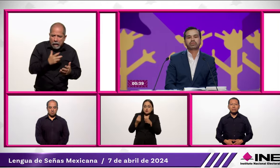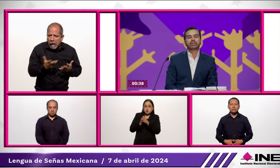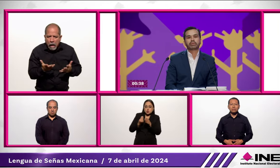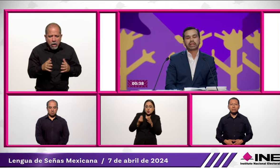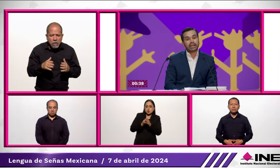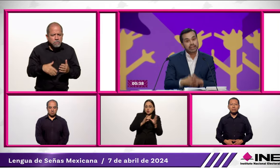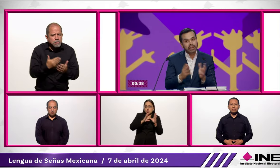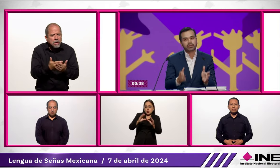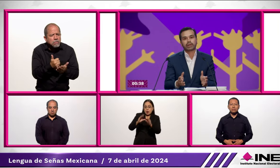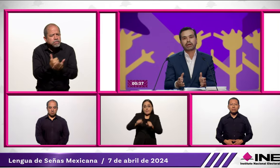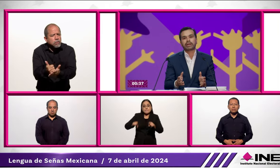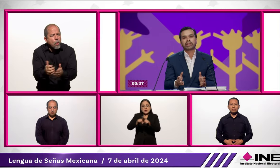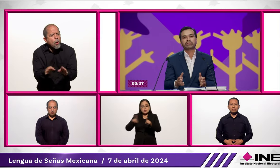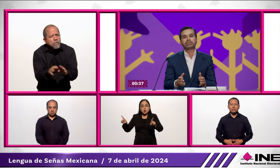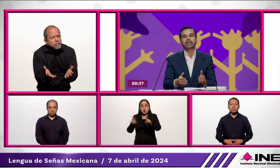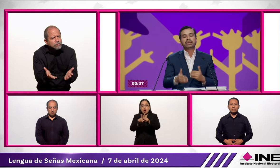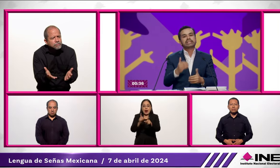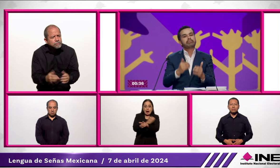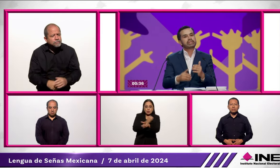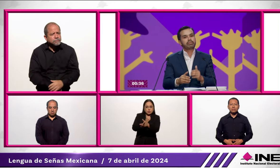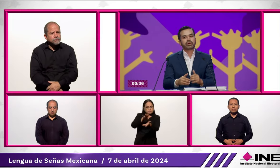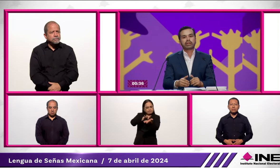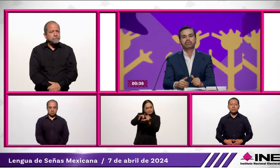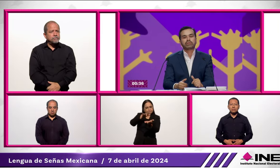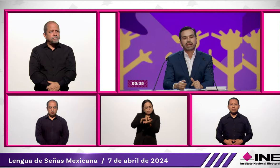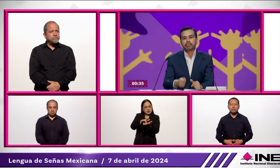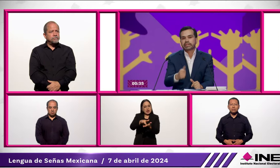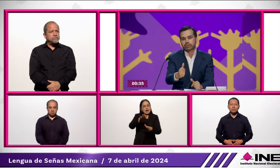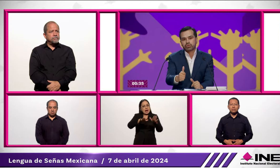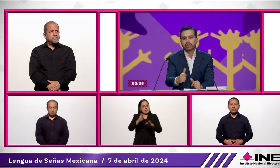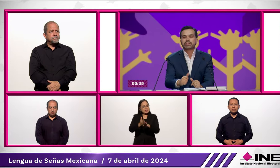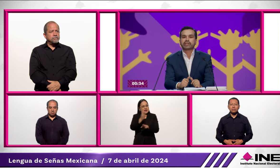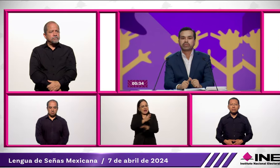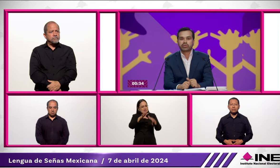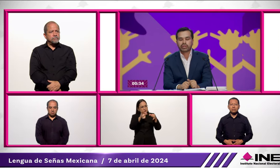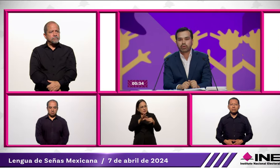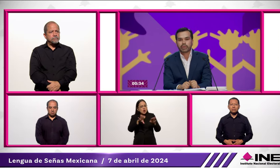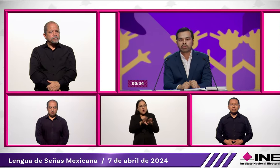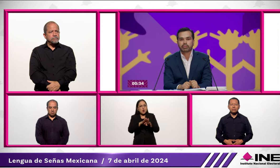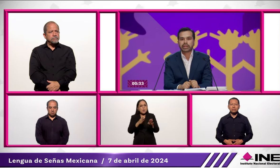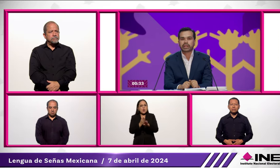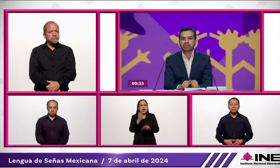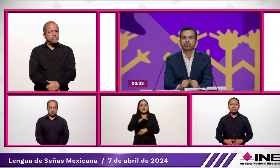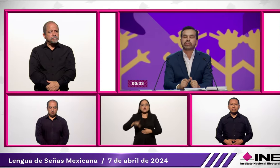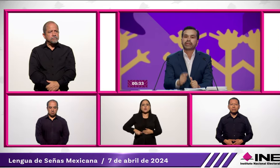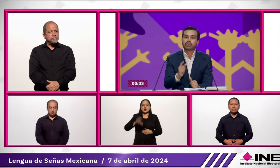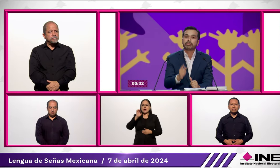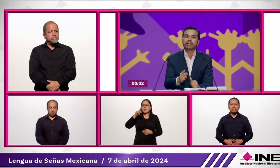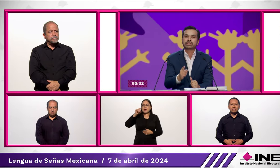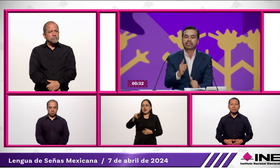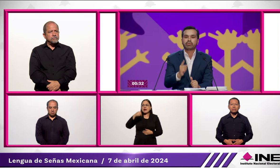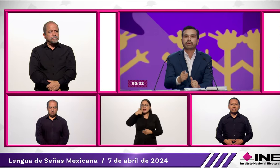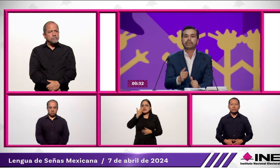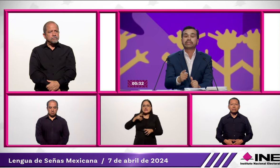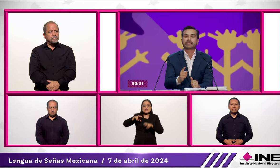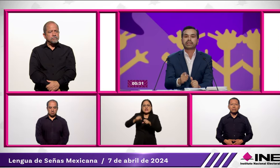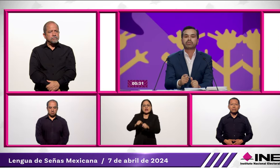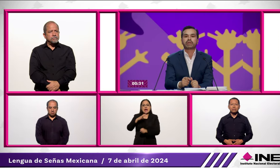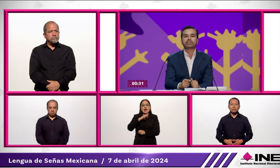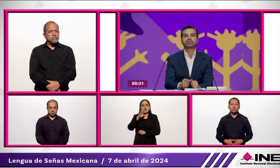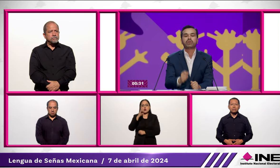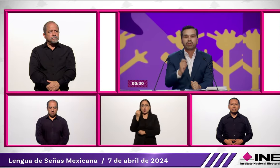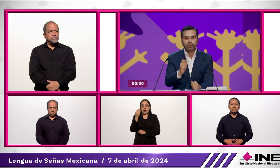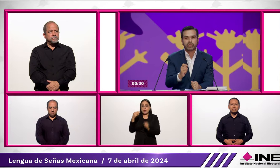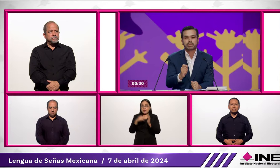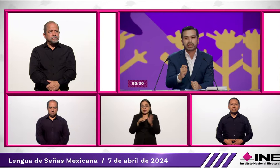maestros es fundamental. Hace rato se hablaba de ellos y se pasa por alto la persecución que se hizo del gobierno de Peña Nieto, en donde más de